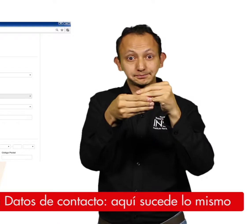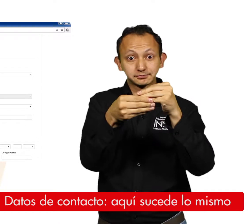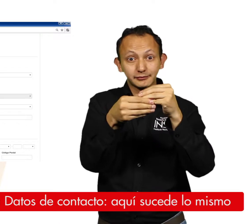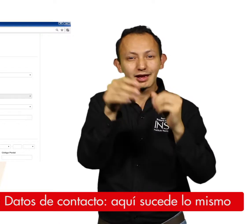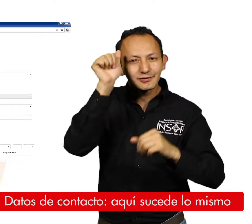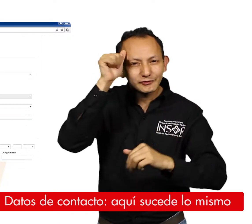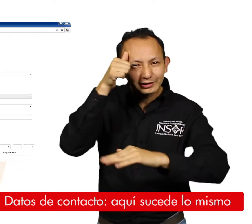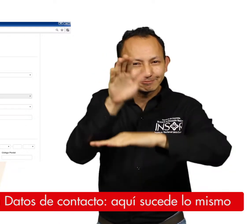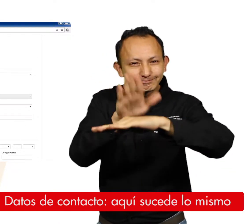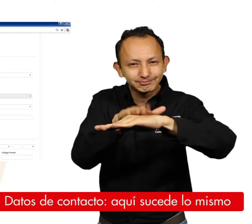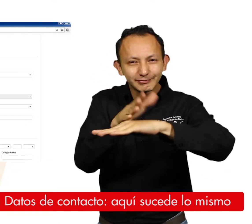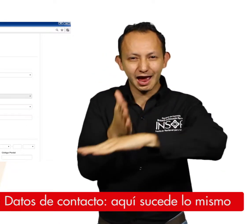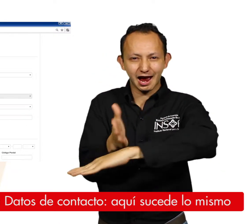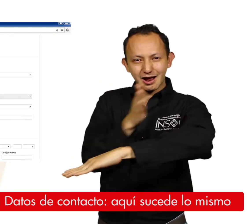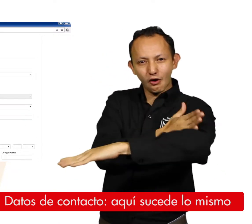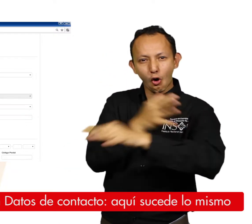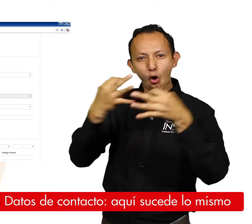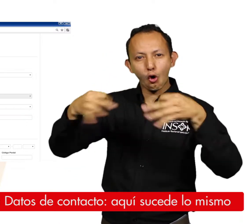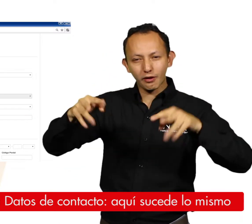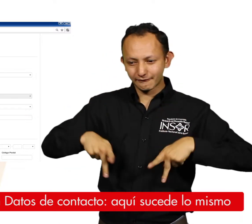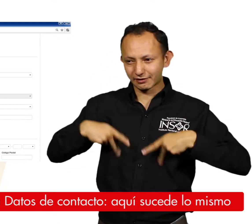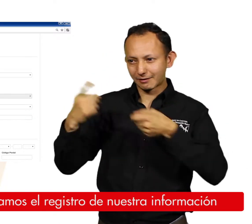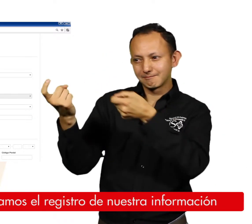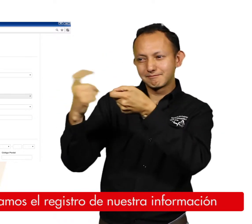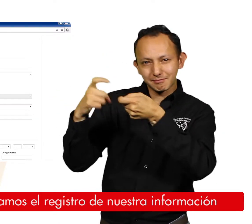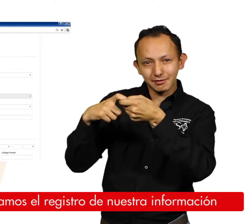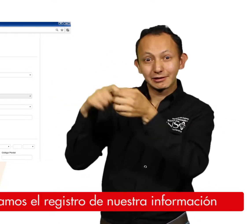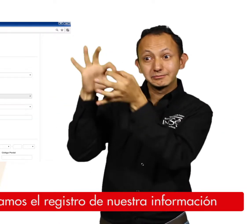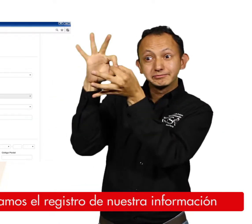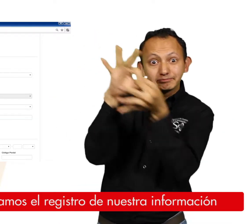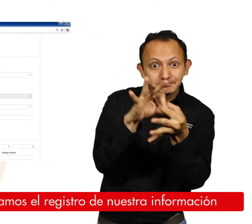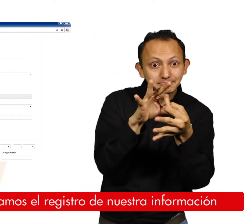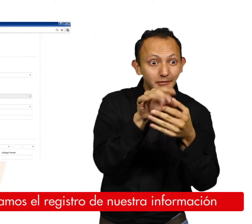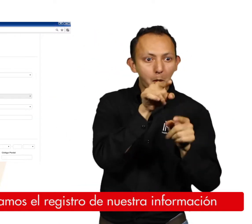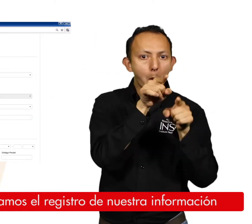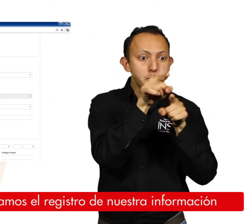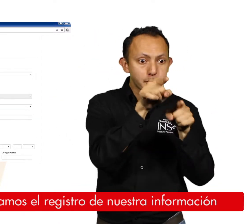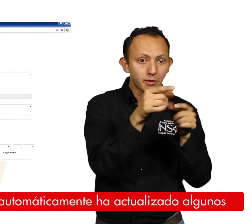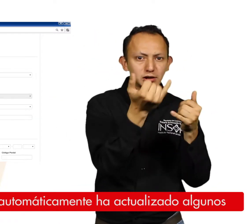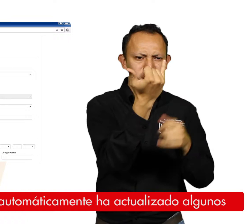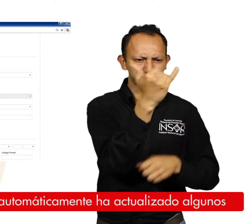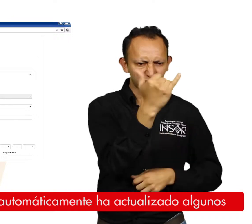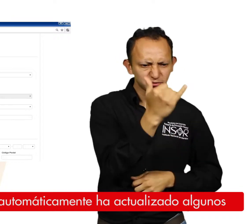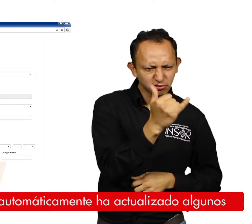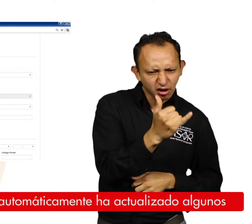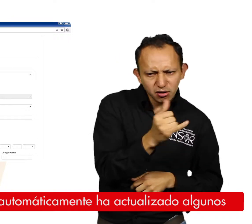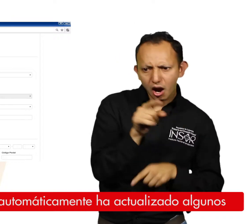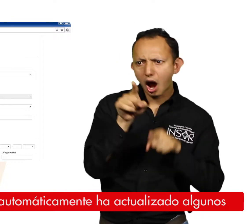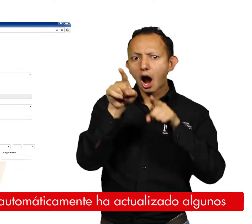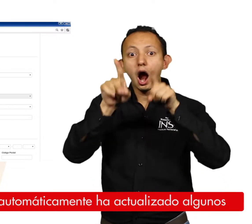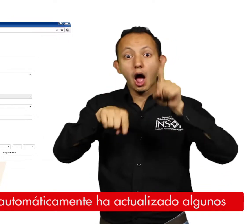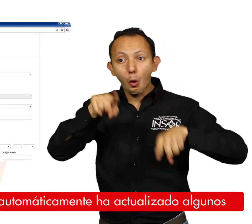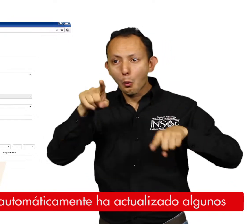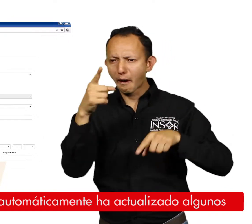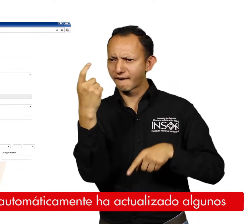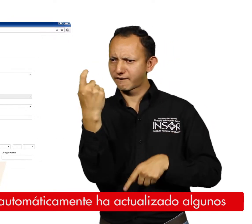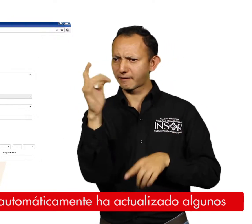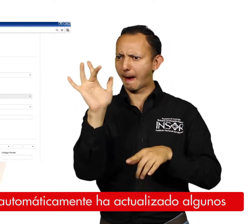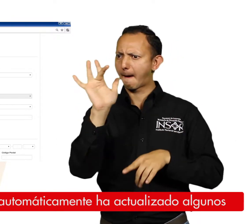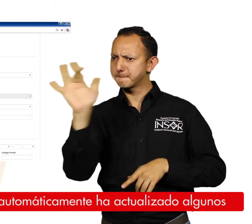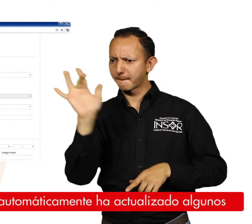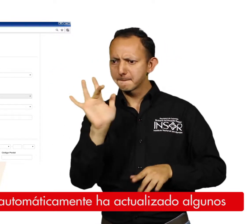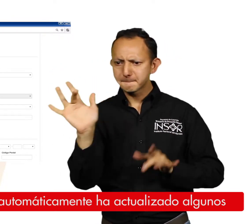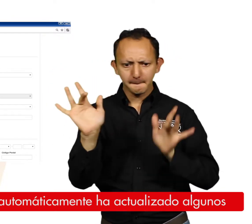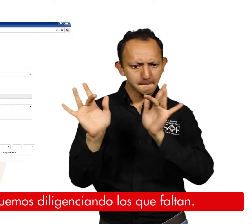Ahora continúe con datos de contacto. Aquí sucede lo mismo que cuando iniciamos el registro de nuestra información básica. El sistema automáticamente